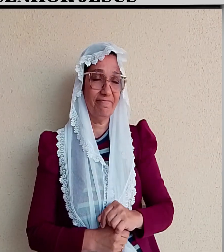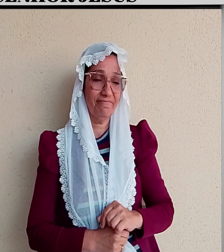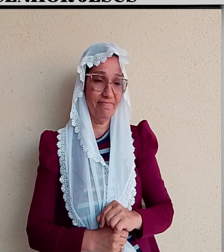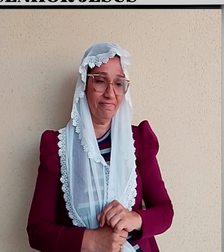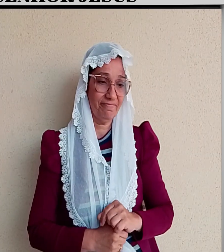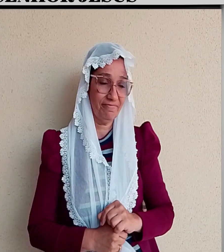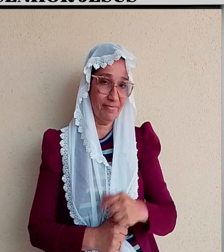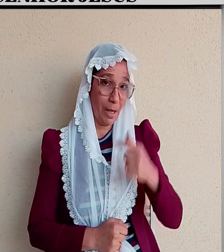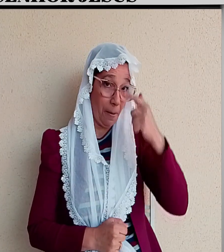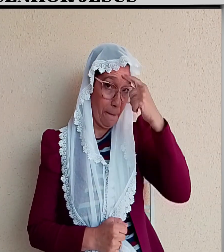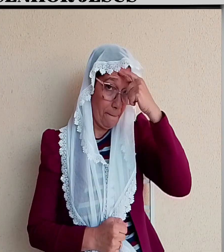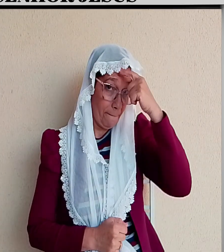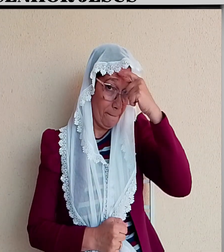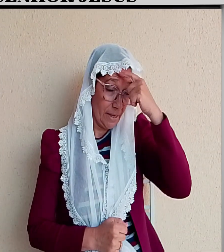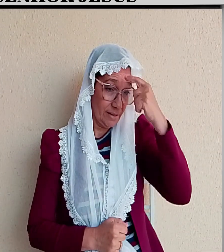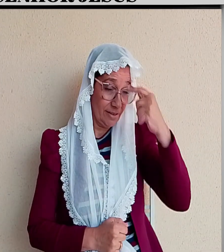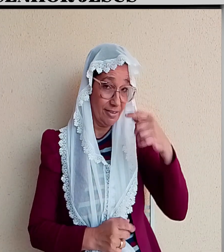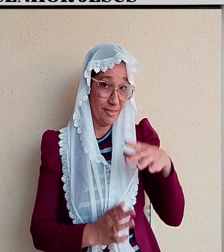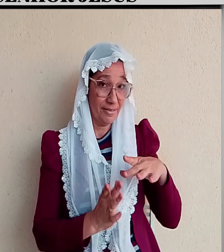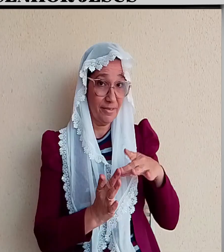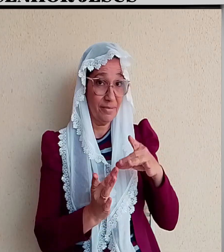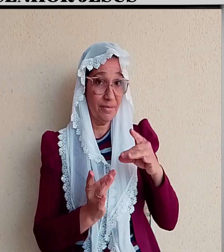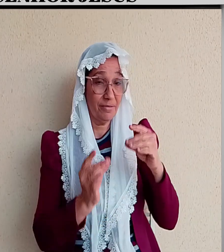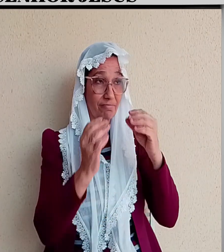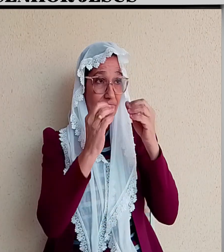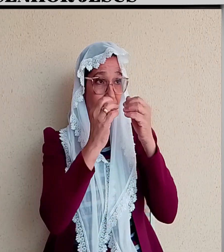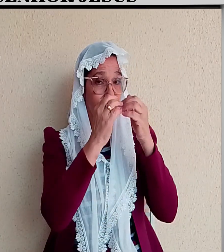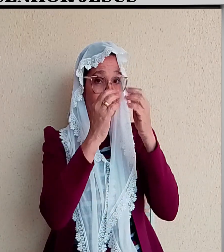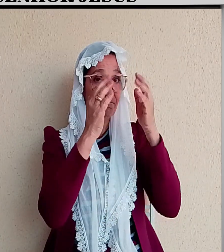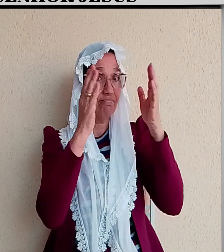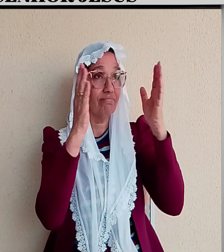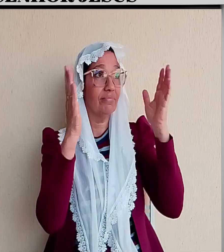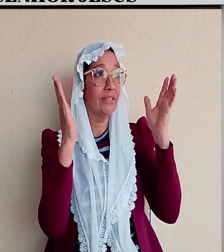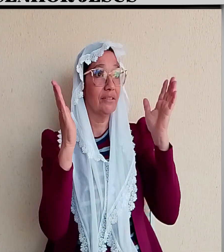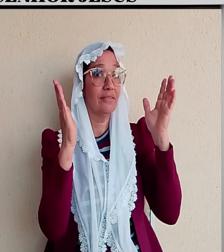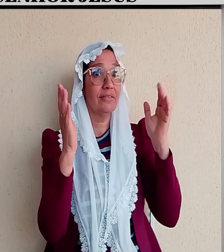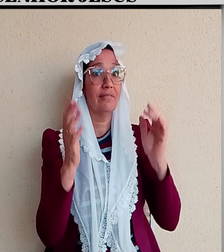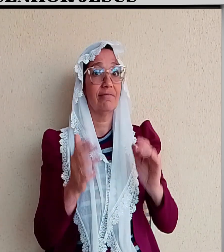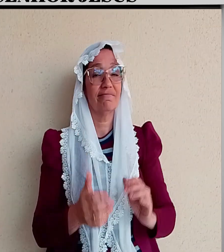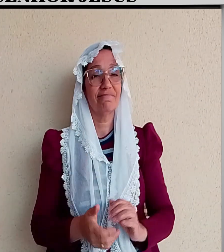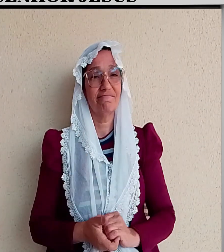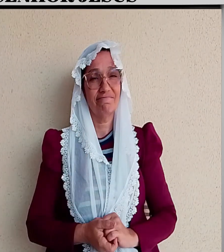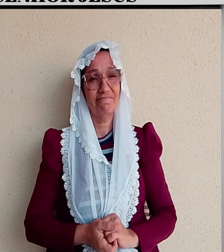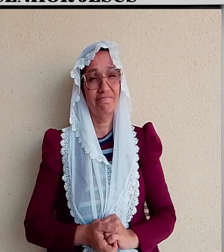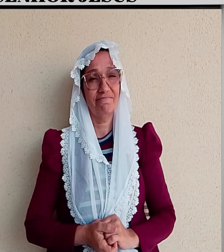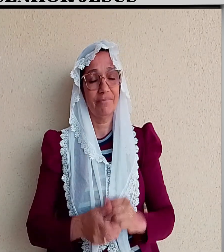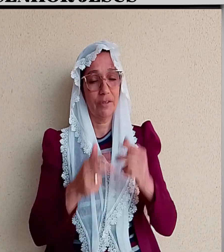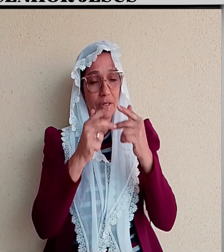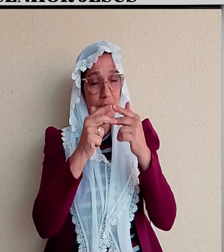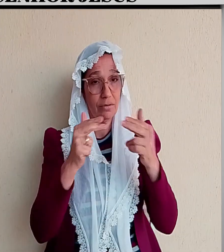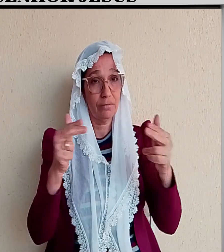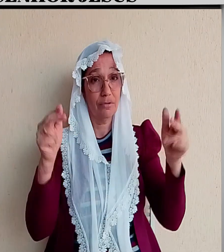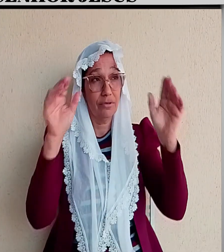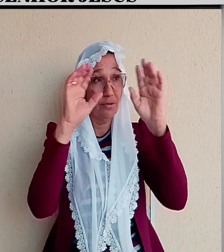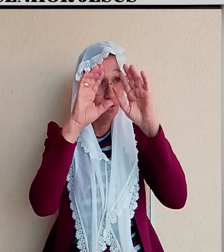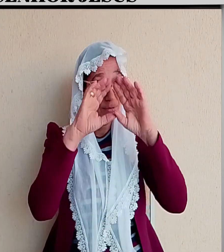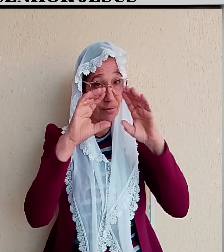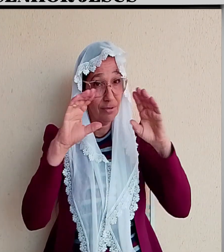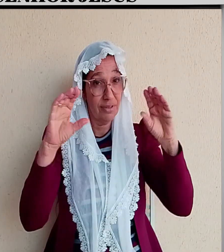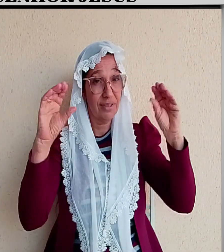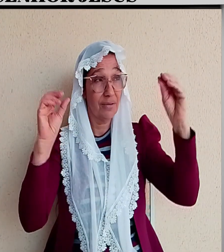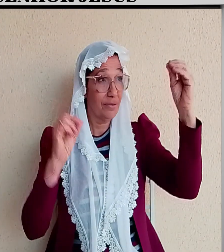nunca comeu. Aleluia. Lá ilhado você vai beber da água do céu. Aleluia. É novas moléculas, é novas, aleluia, Jesus, é